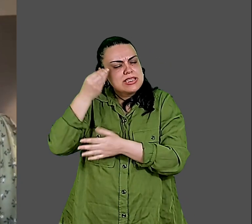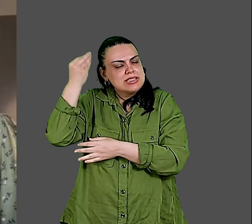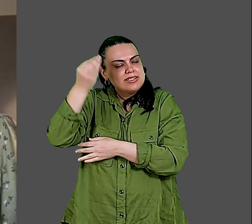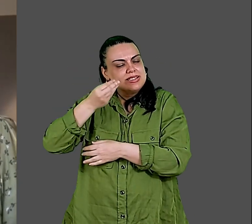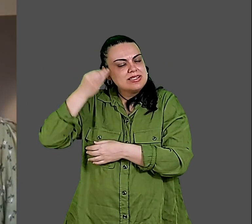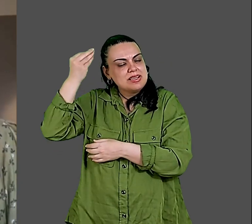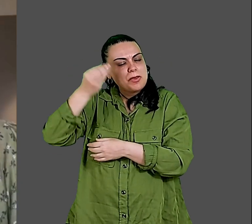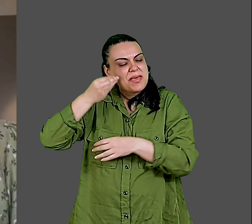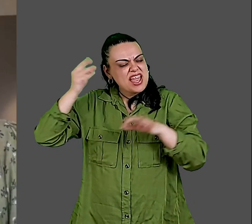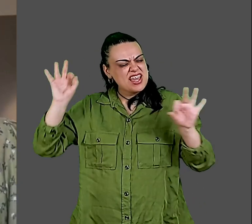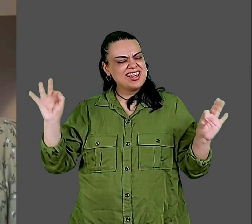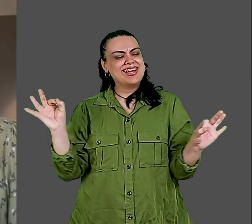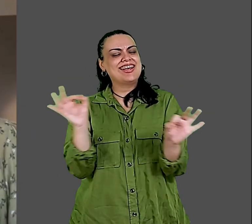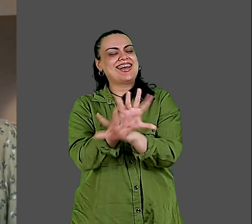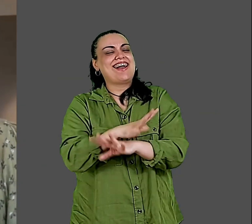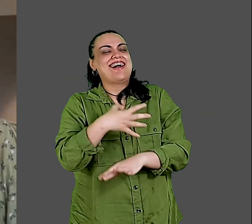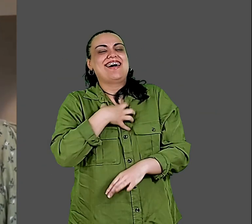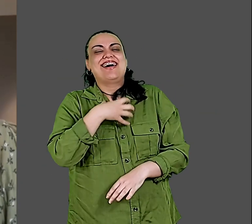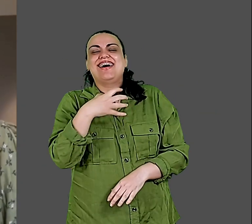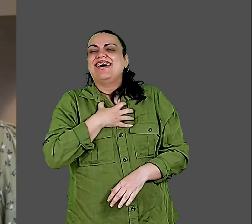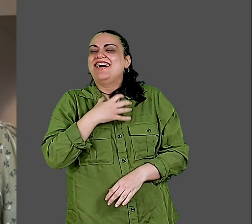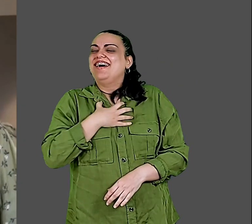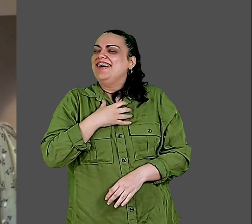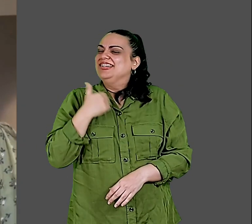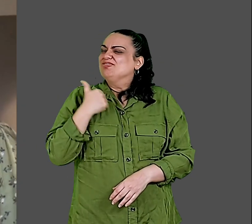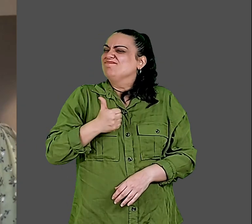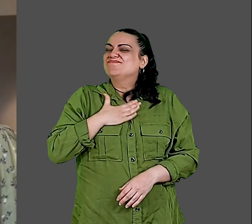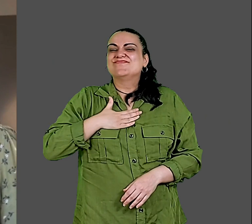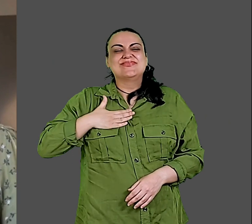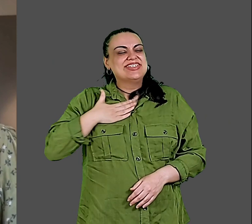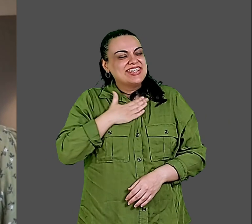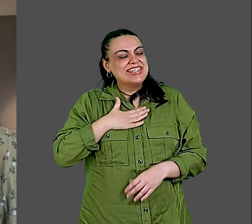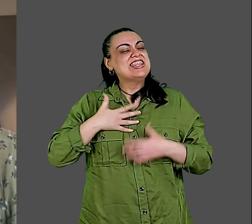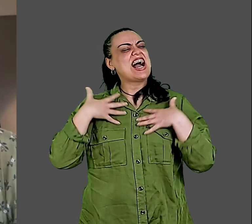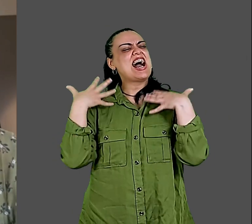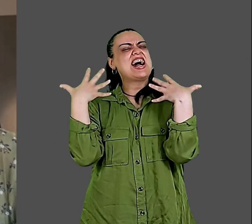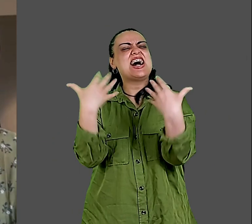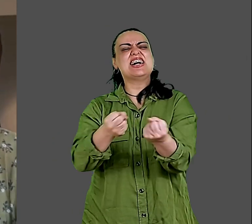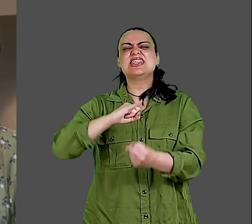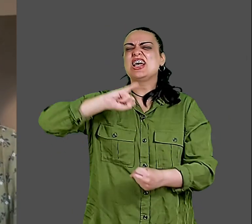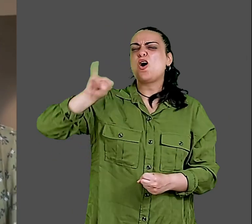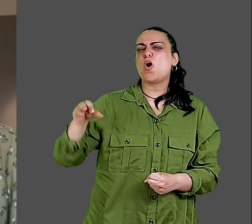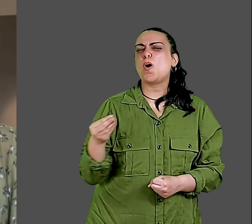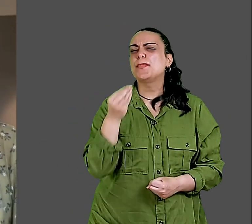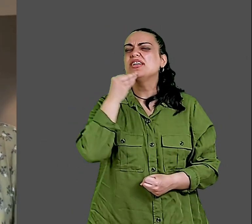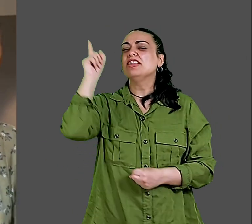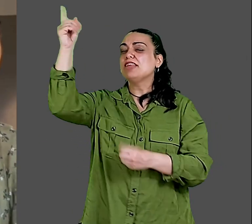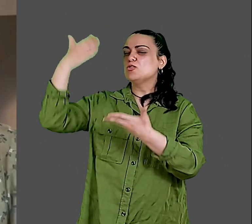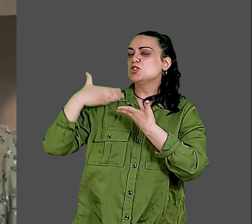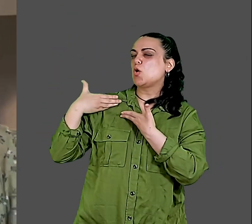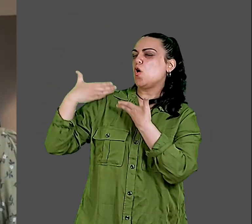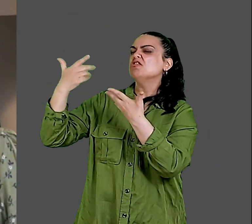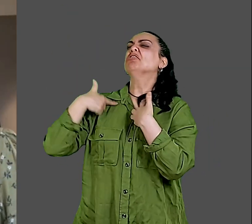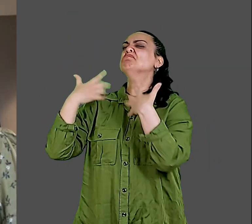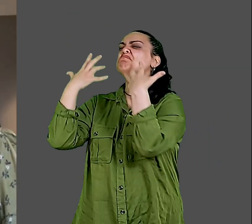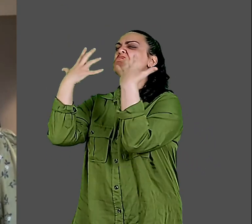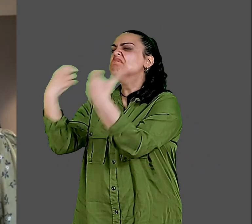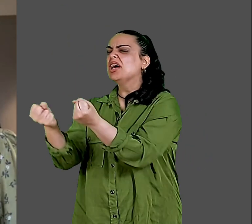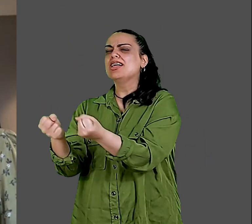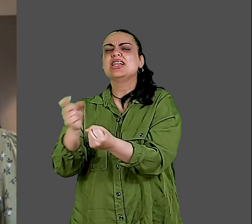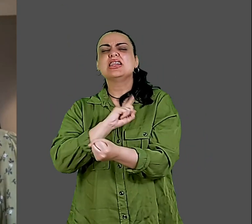de realização, de ter atendido o teu convite, de ter abraçado a oportunidade, de não ter deixado o